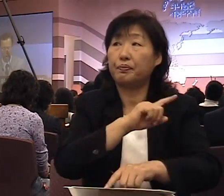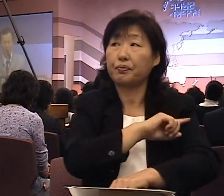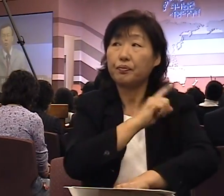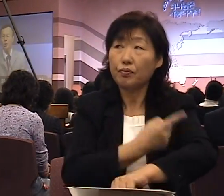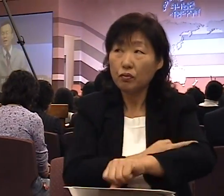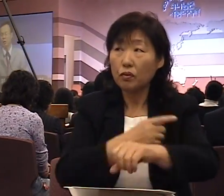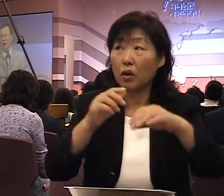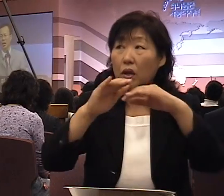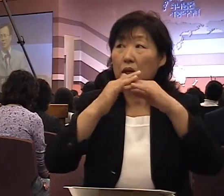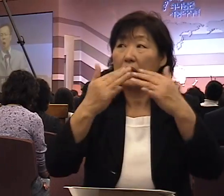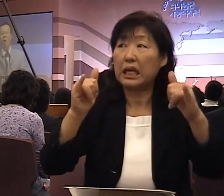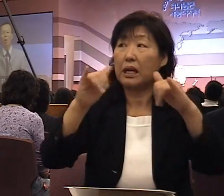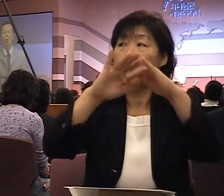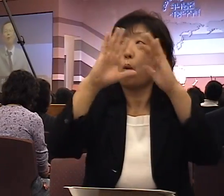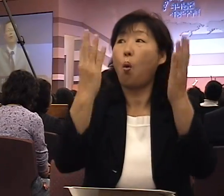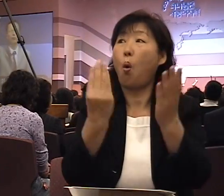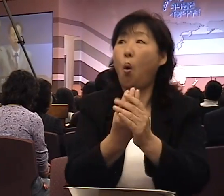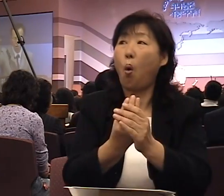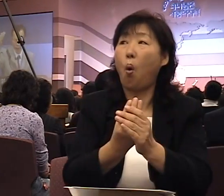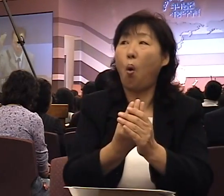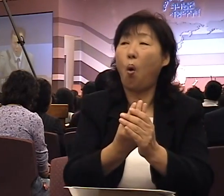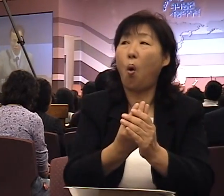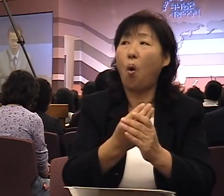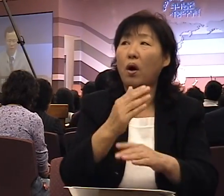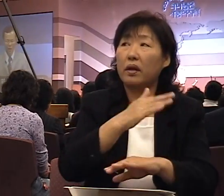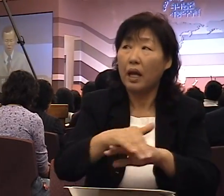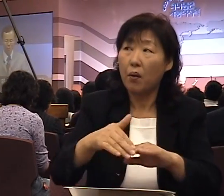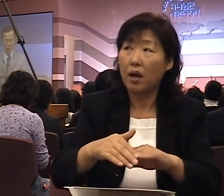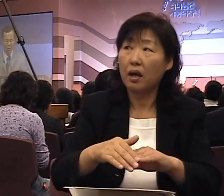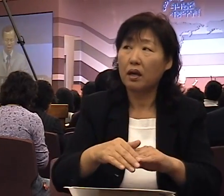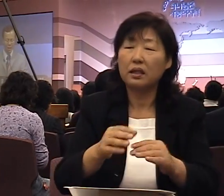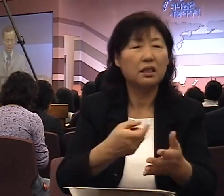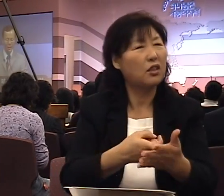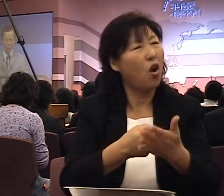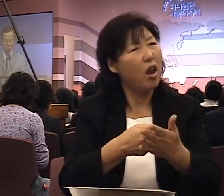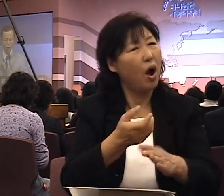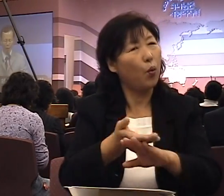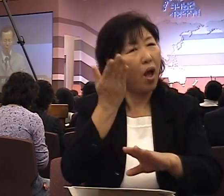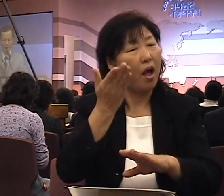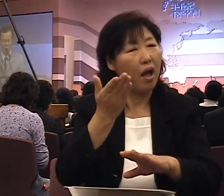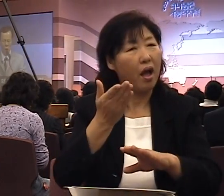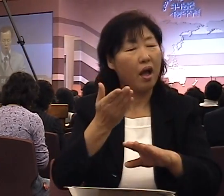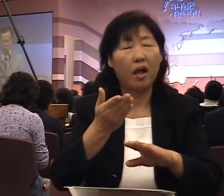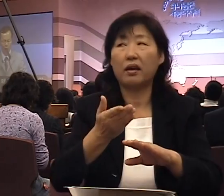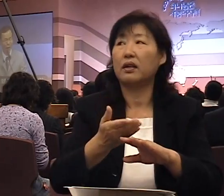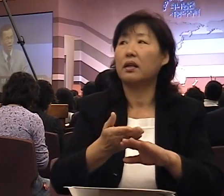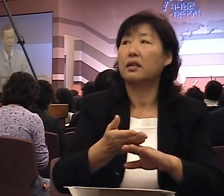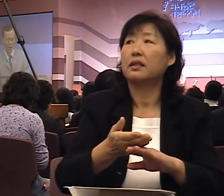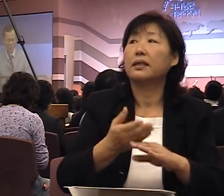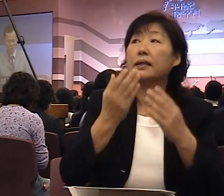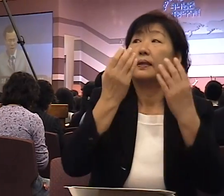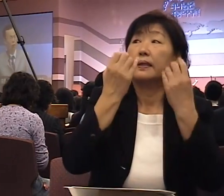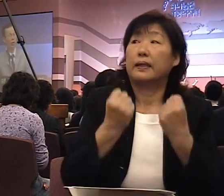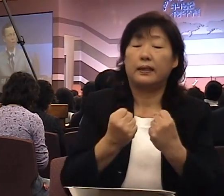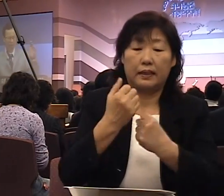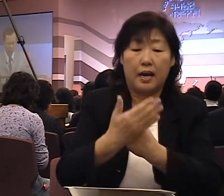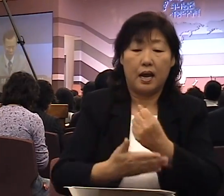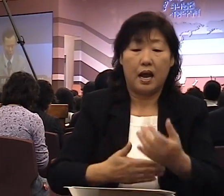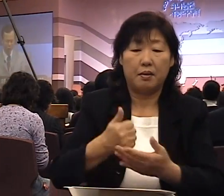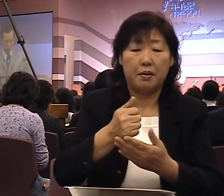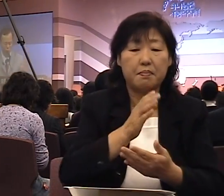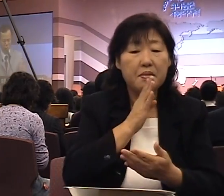계획과 전략 위에 계신 하나님, overruling presence of God입니다. 인간의 모든 계획과 전략 위에 계신 하나님을